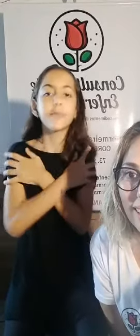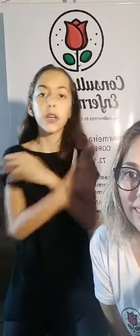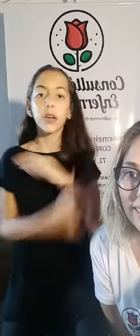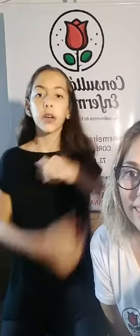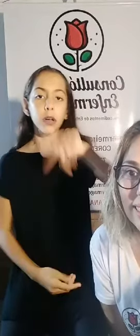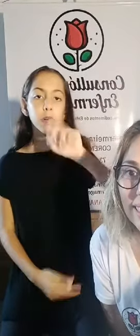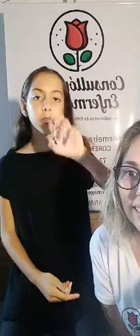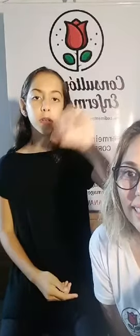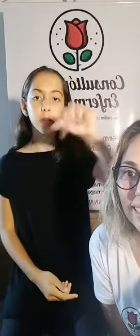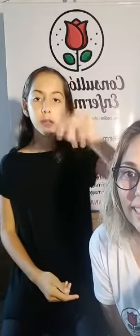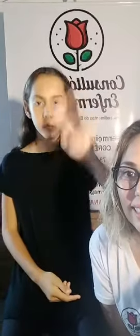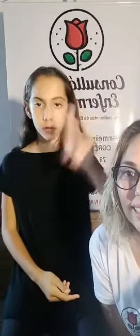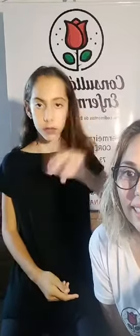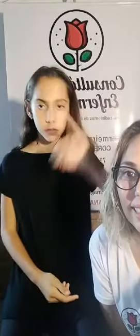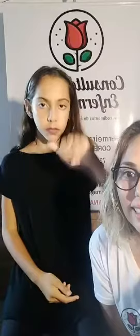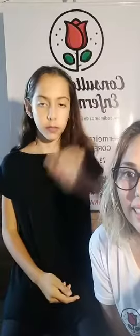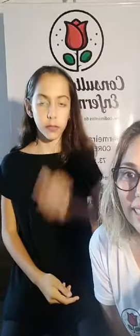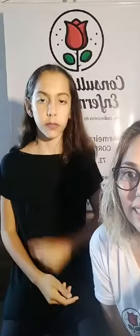Késia,